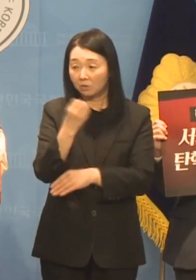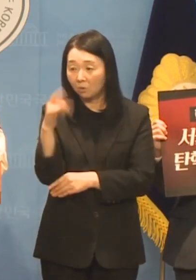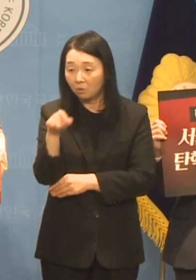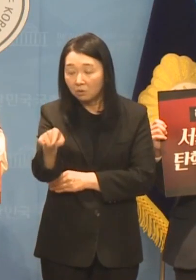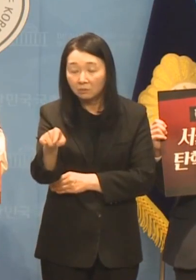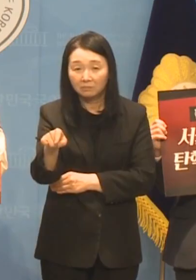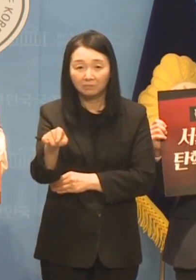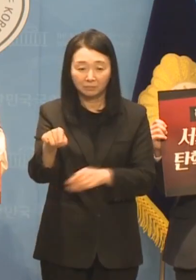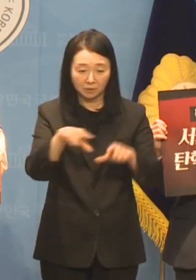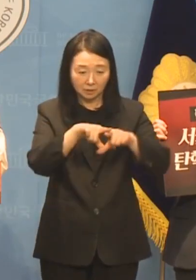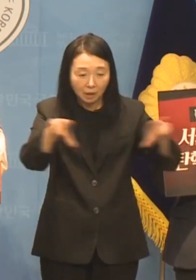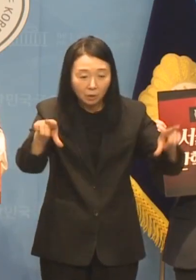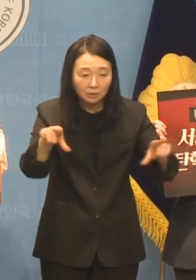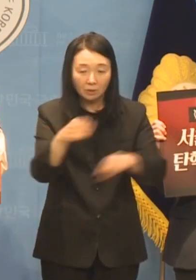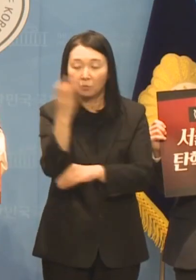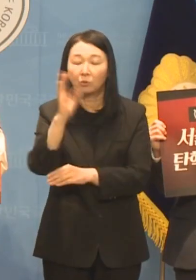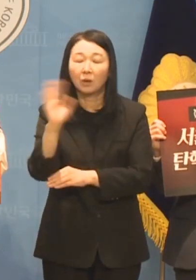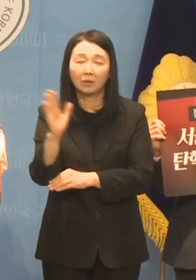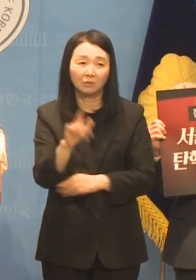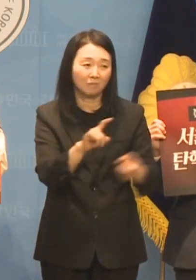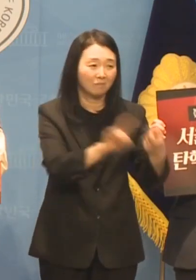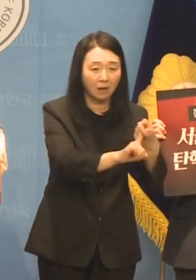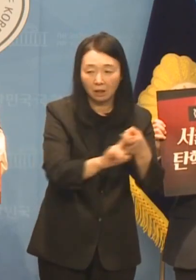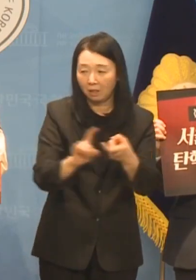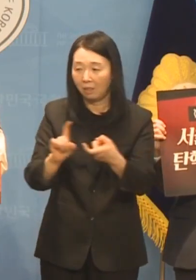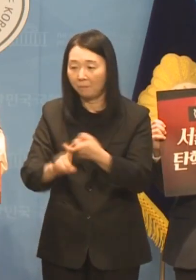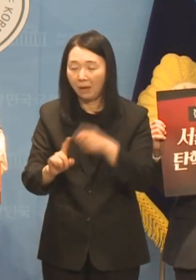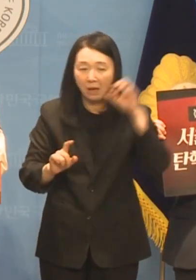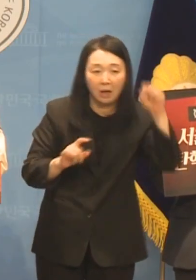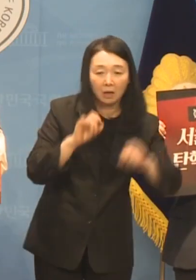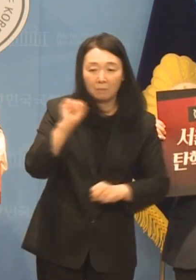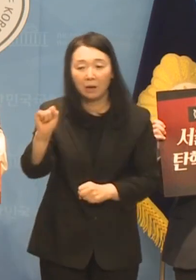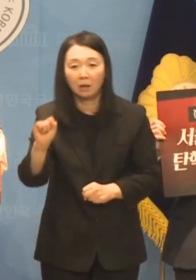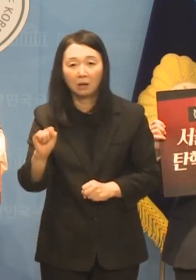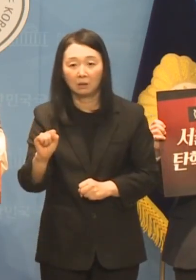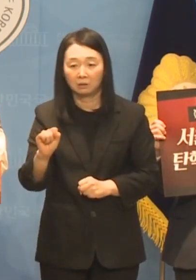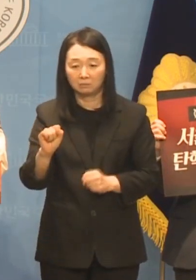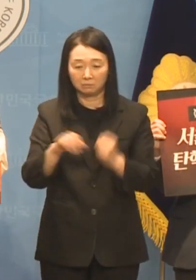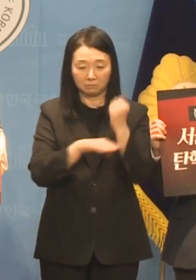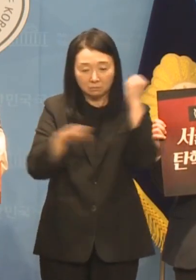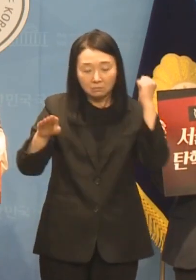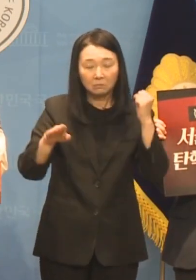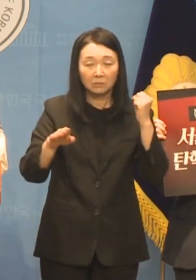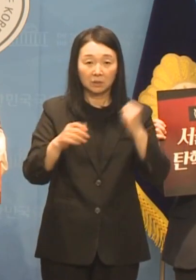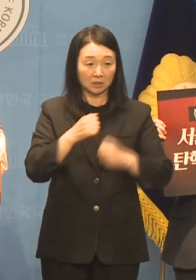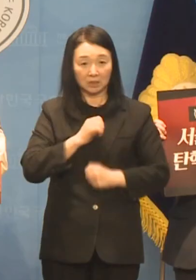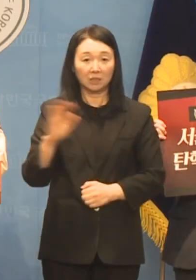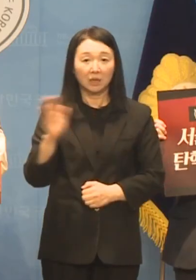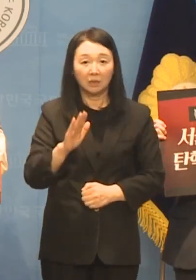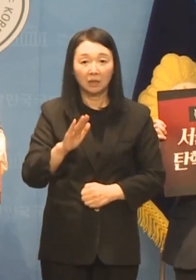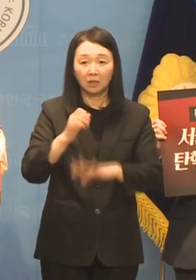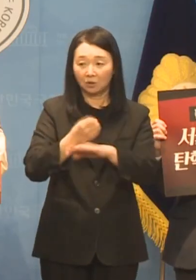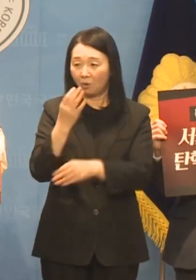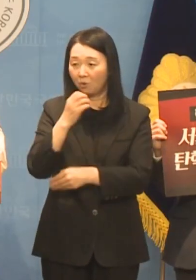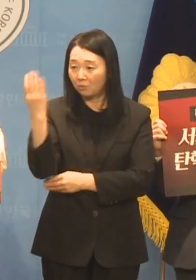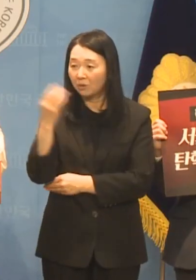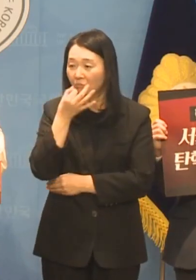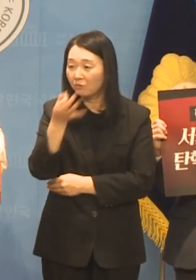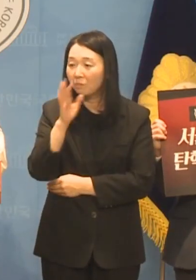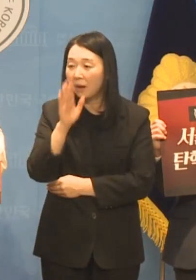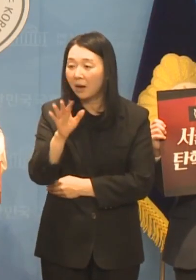객관적인 보도가 아닌 정파 싸움에 눈이 멀어 자신의 본분을 잃어버리면 이는 언론이라 부를 수